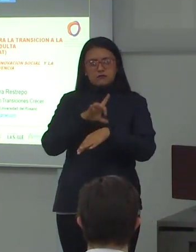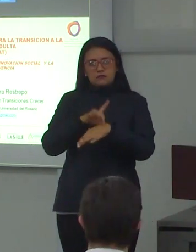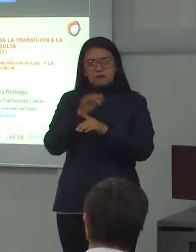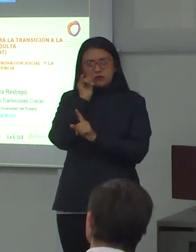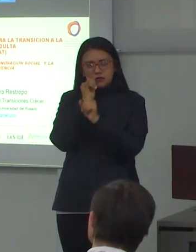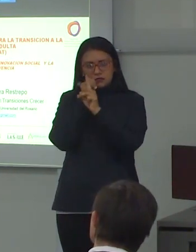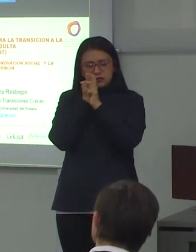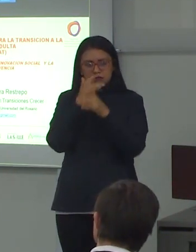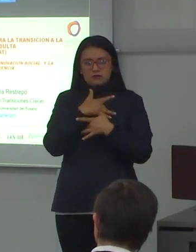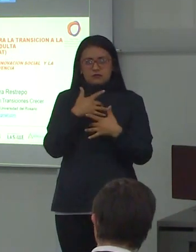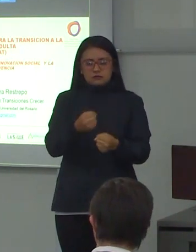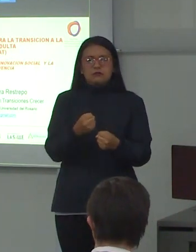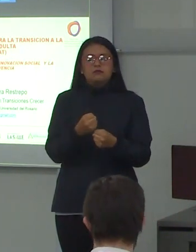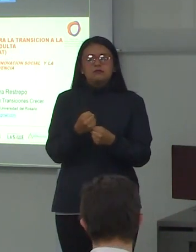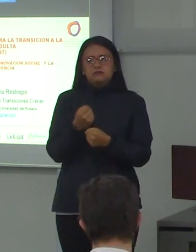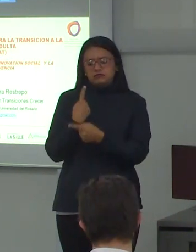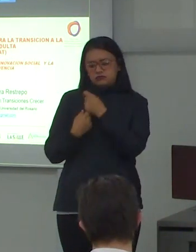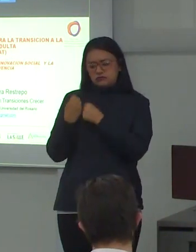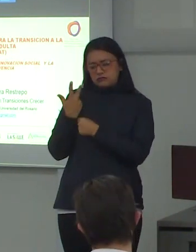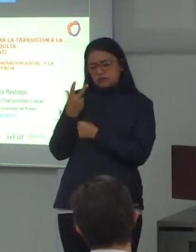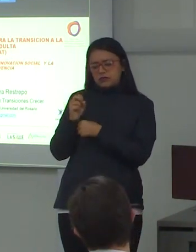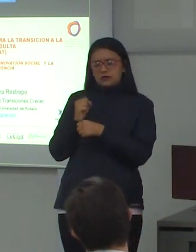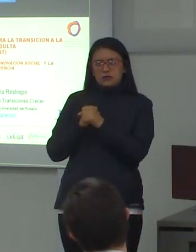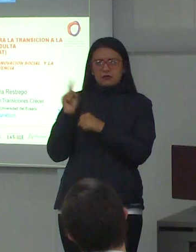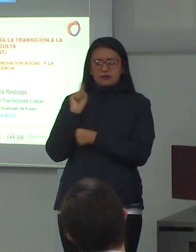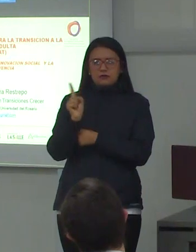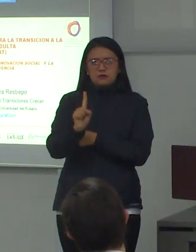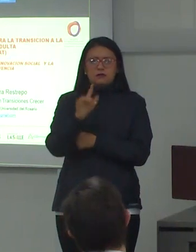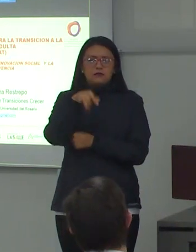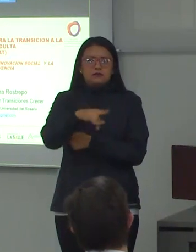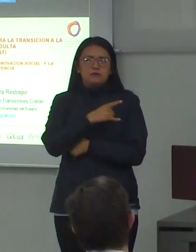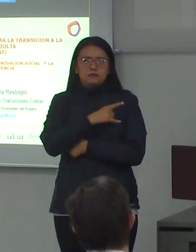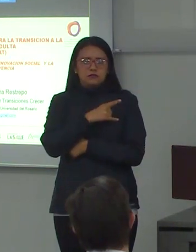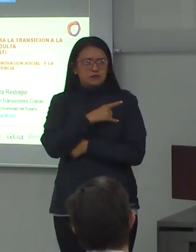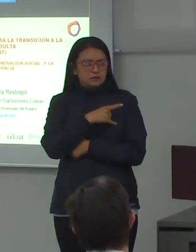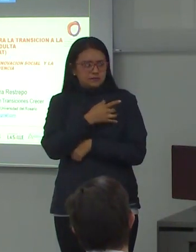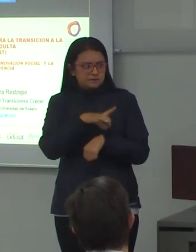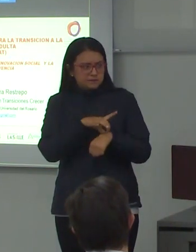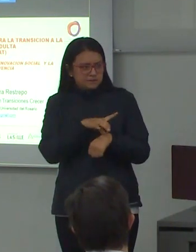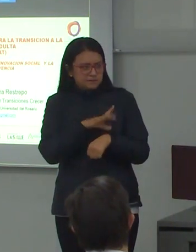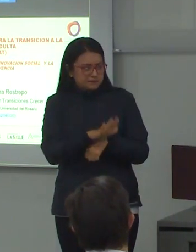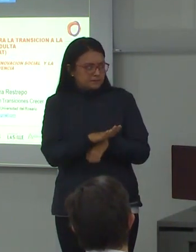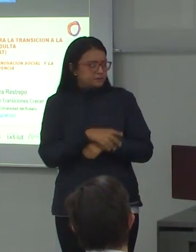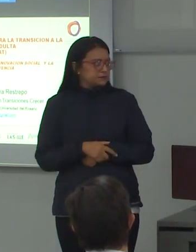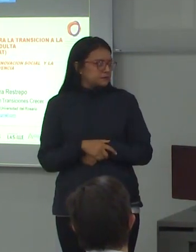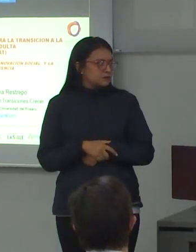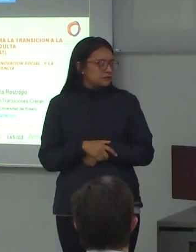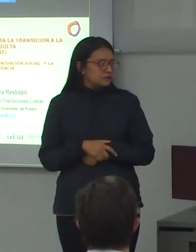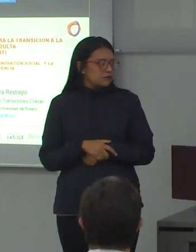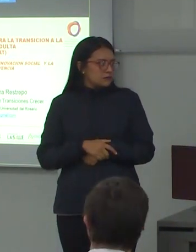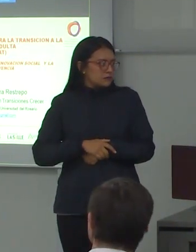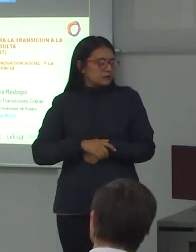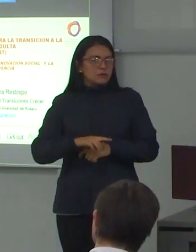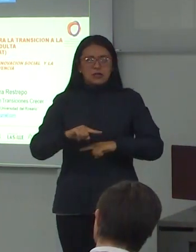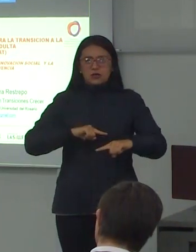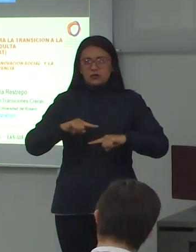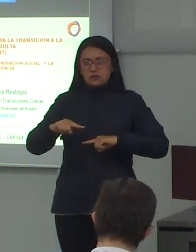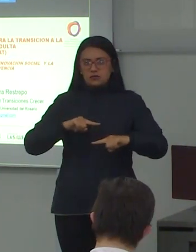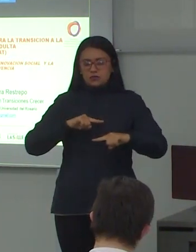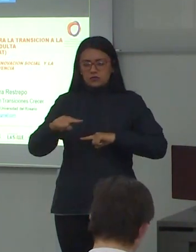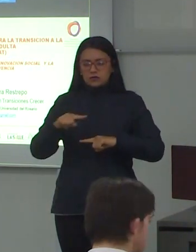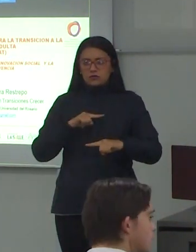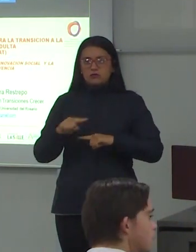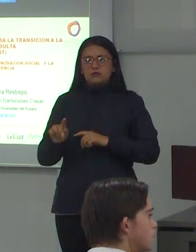Ciencias de la Salud hace 20 años, acá en la universidad está, ¿cierto doctora? Es coordinadora en